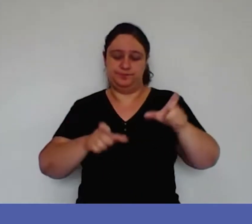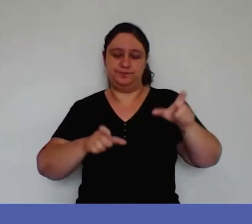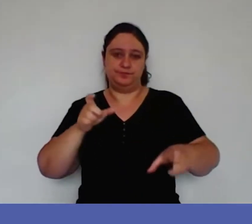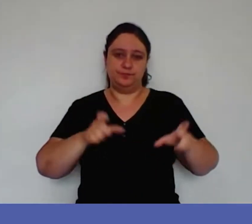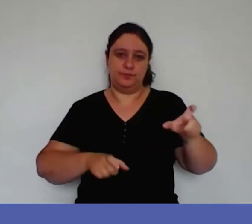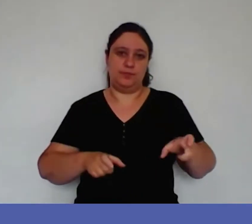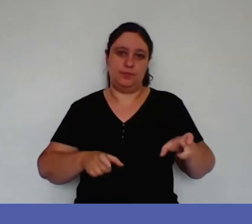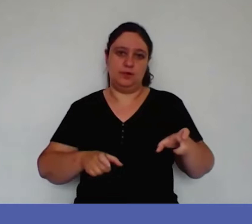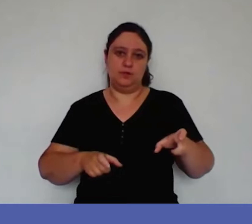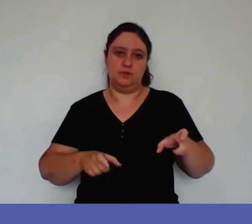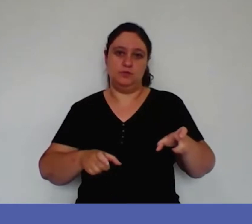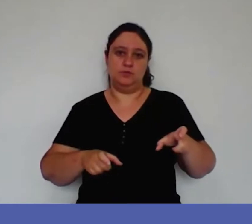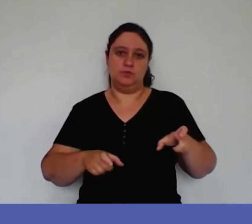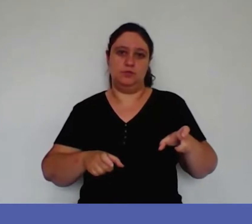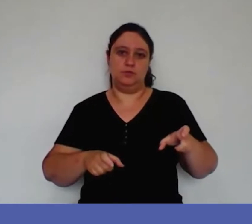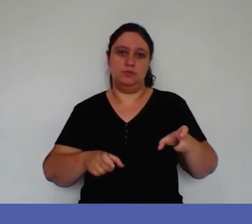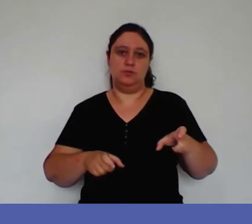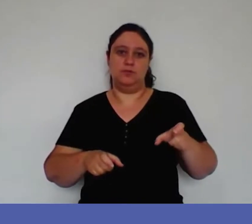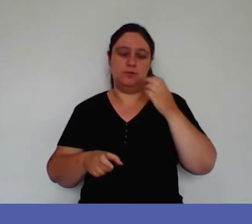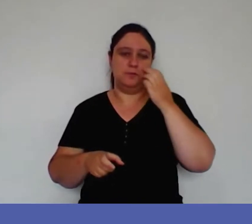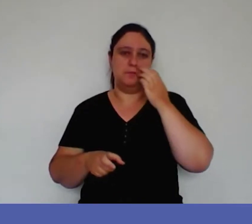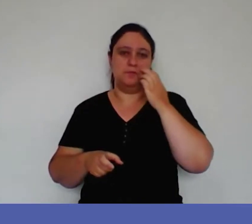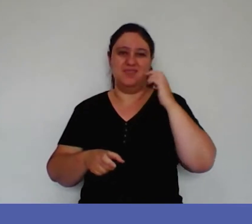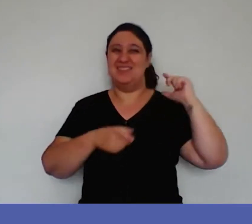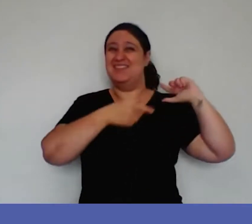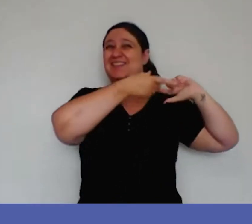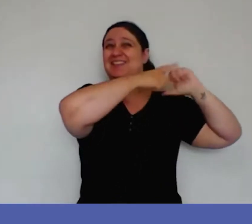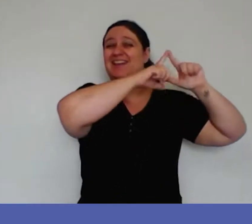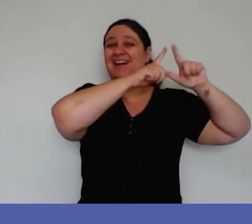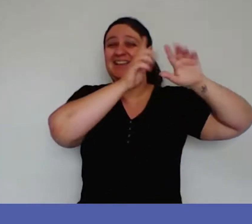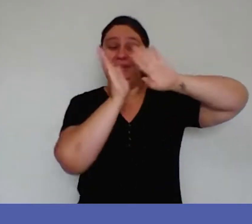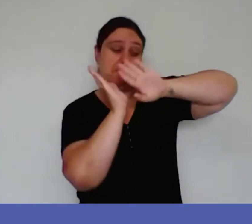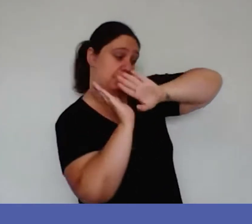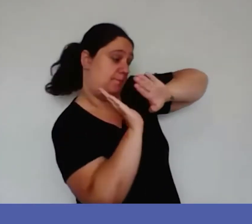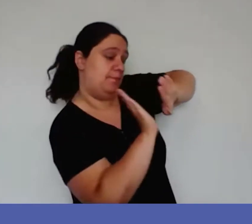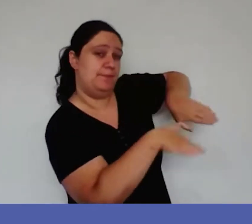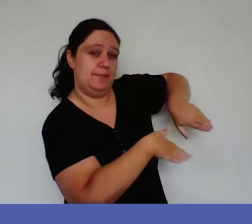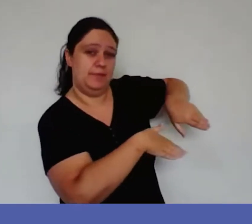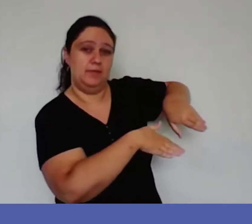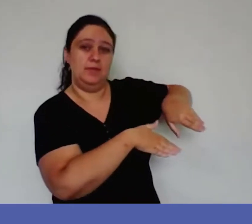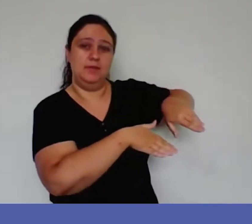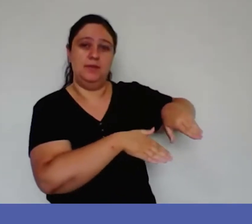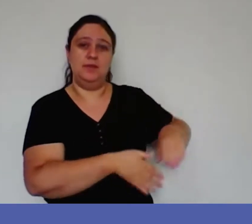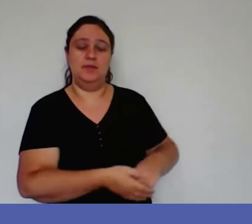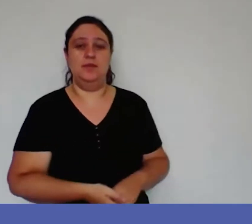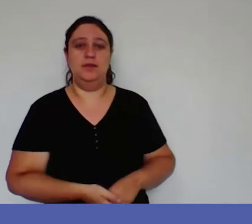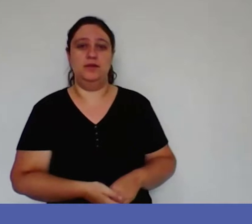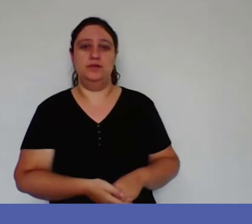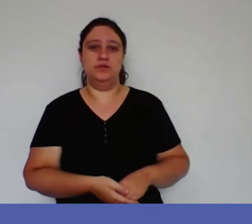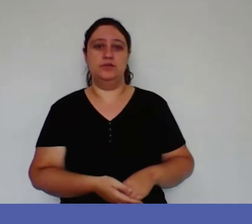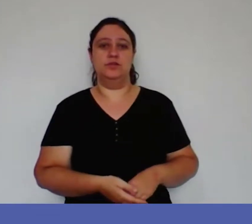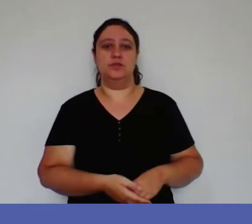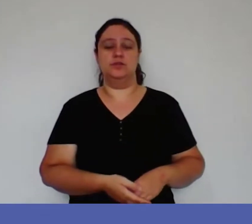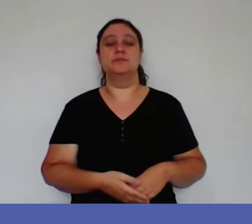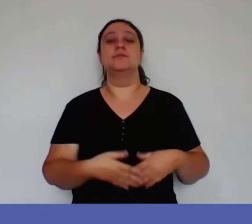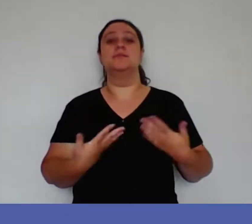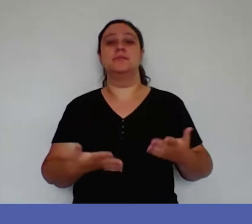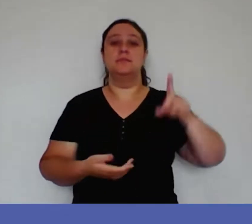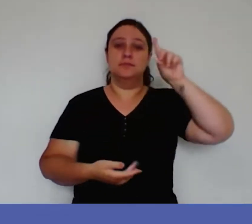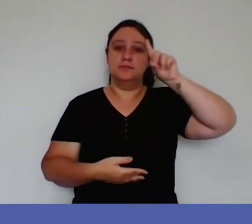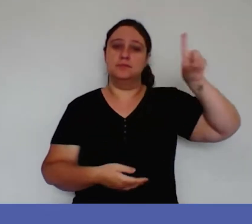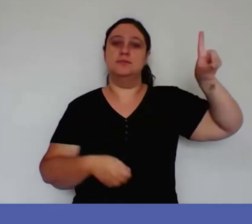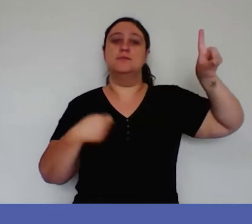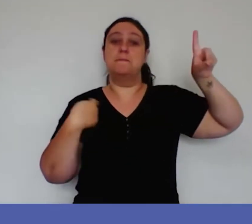saísse do tradicional, saísse do convencional, e Deus precisa